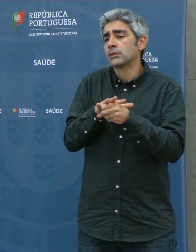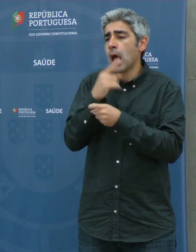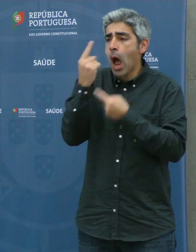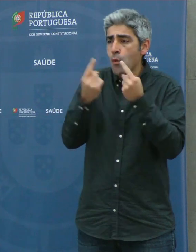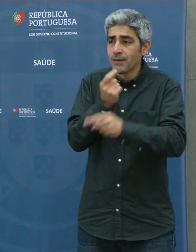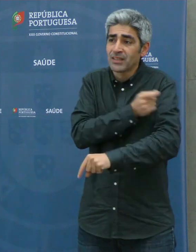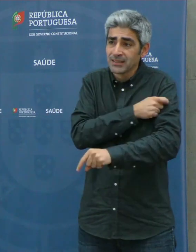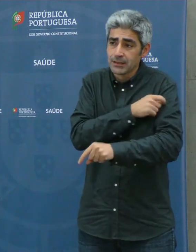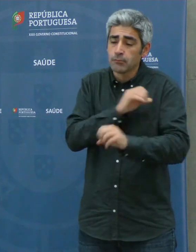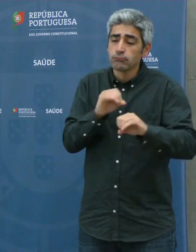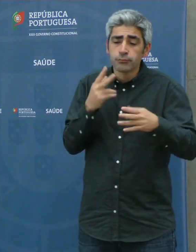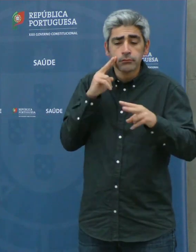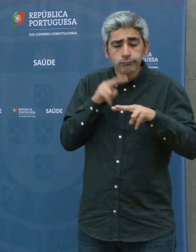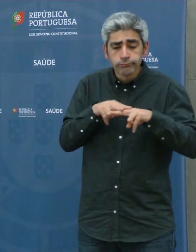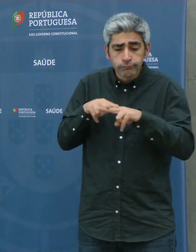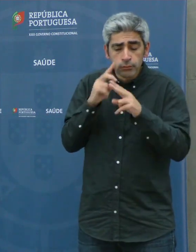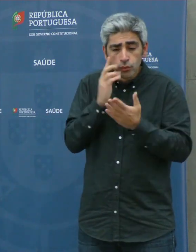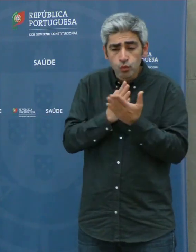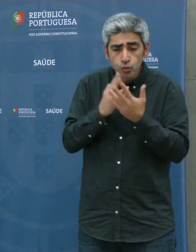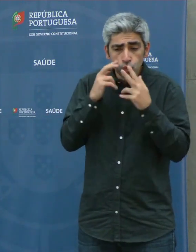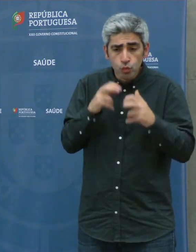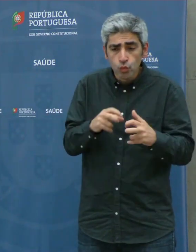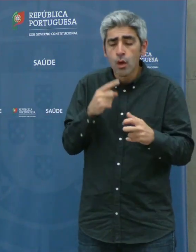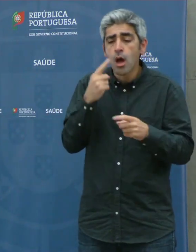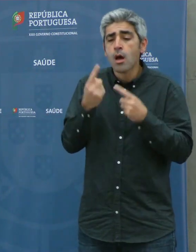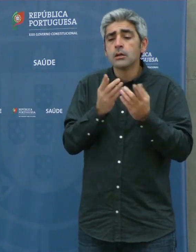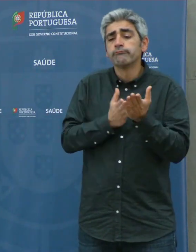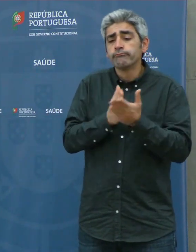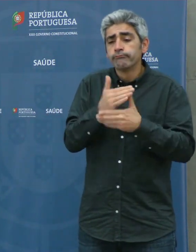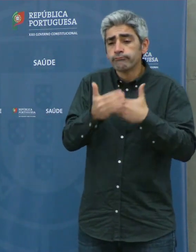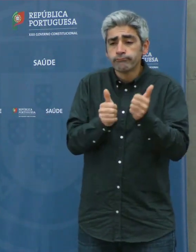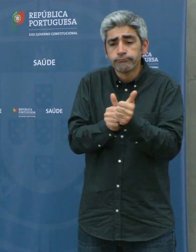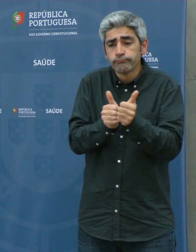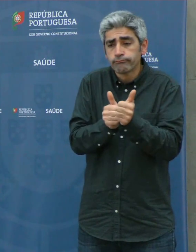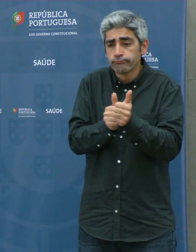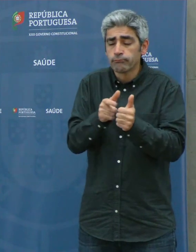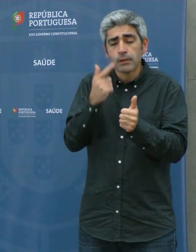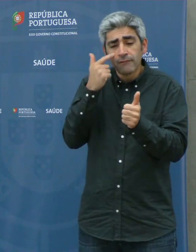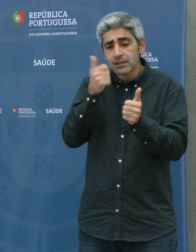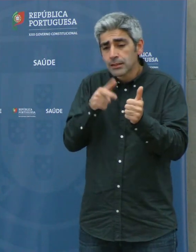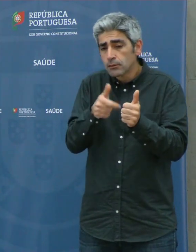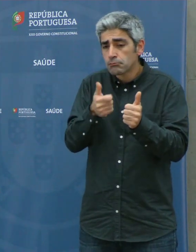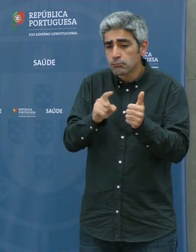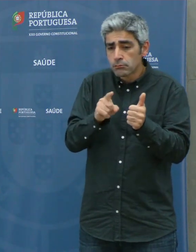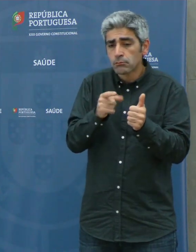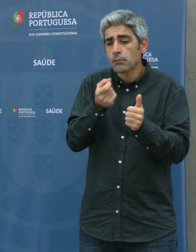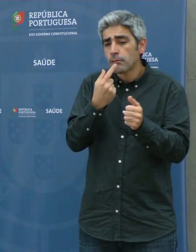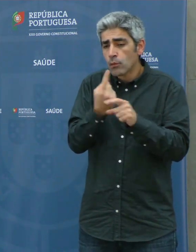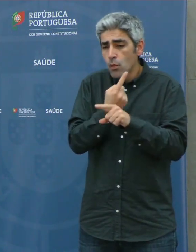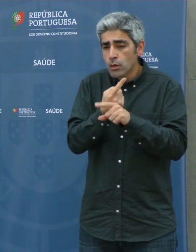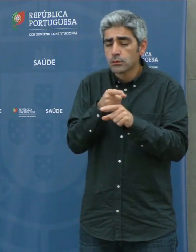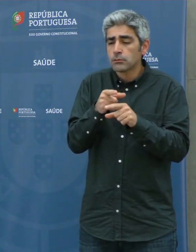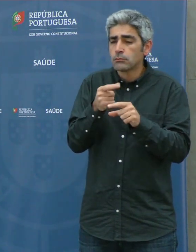que após a fase do ensaio Clínico a encontrar o estudo de seguimento daquilo que é vigilância farmacológica